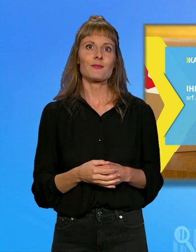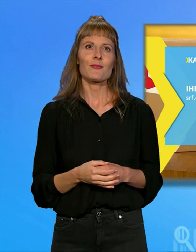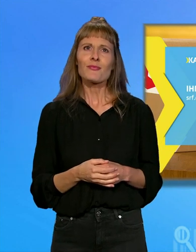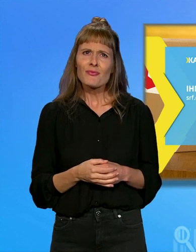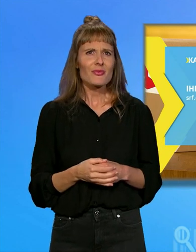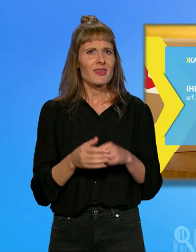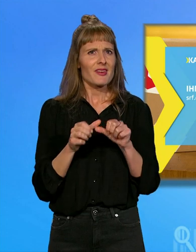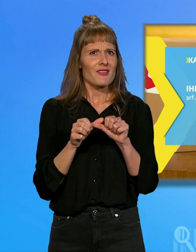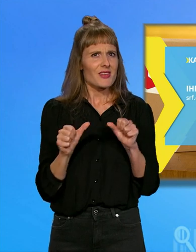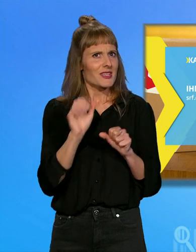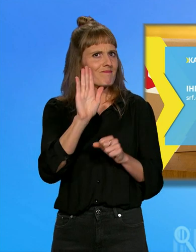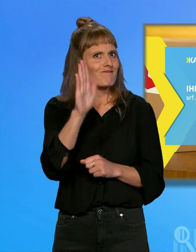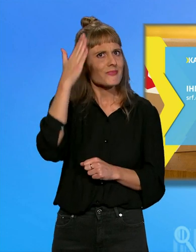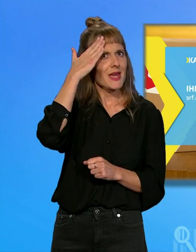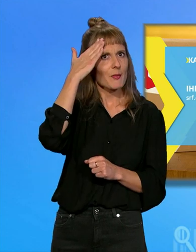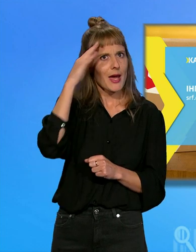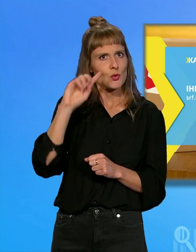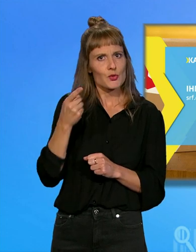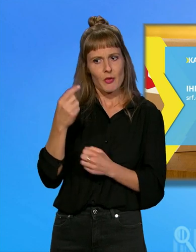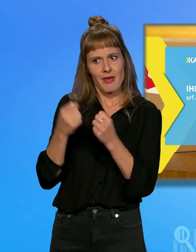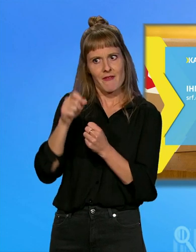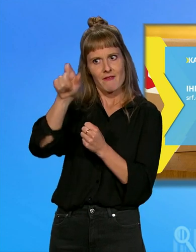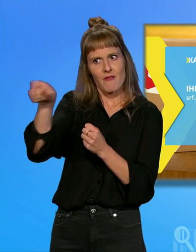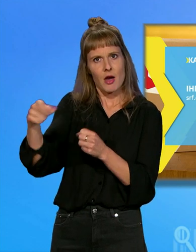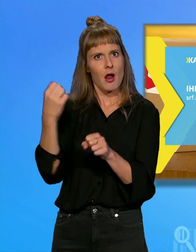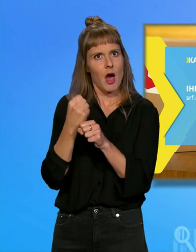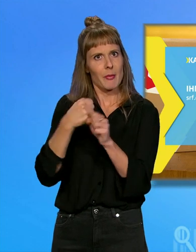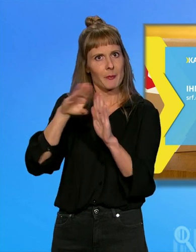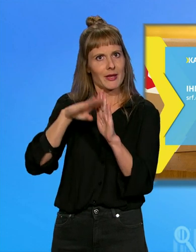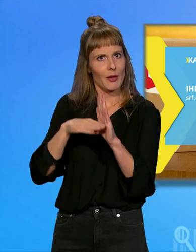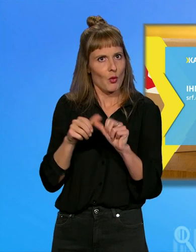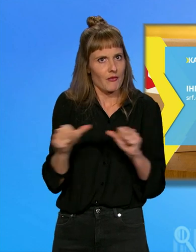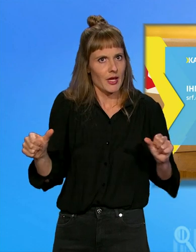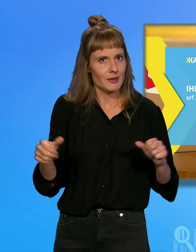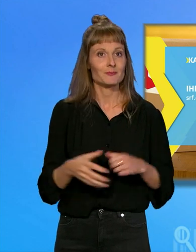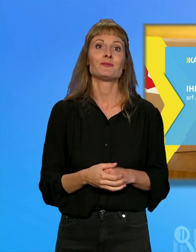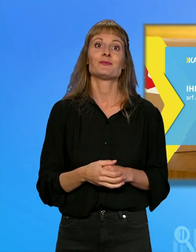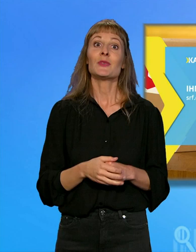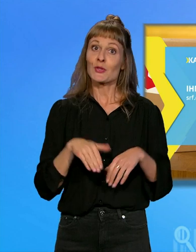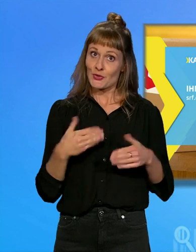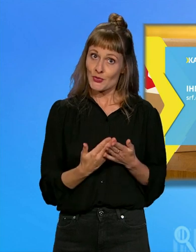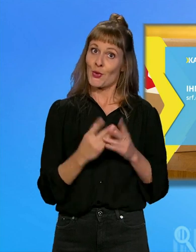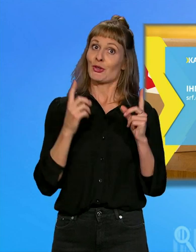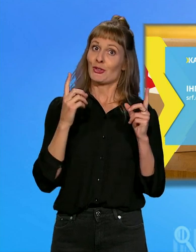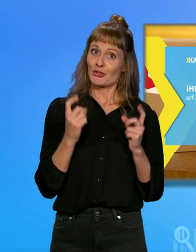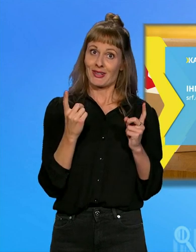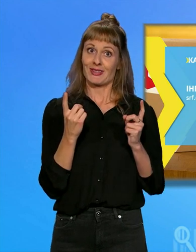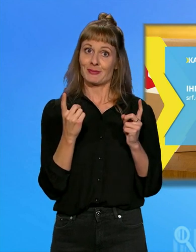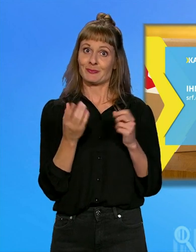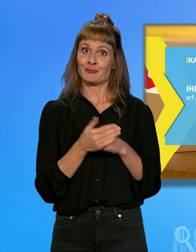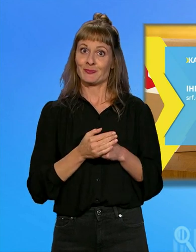Wie sollte man von euch aus gesehen die Leute behandeln, die uns Tag für Tag so Päckchen bringen? Die Debatte ist eröffnet in der Rubrik «Ihre